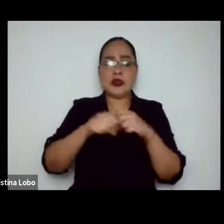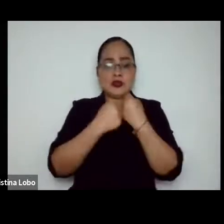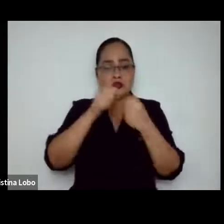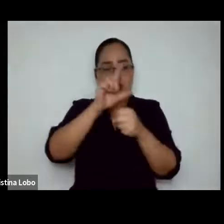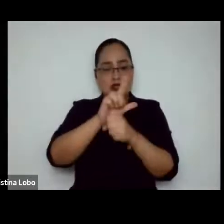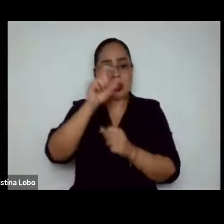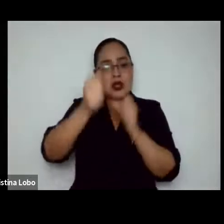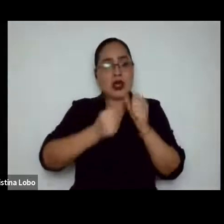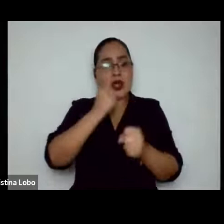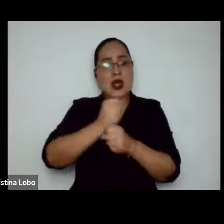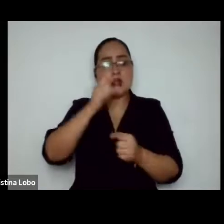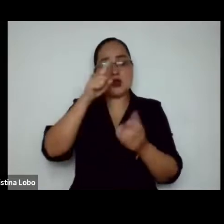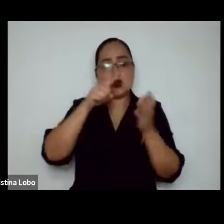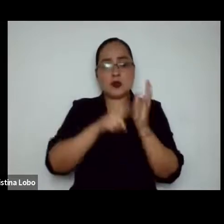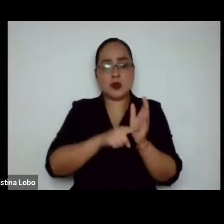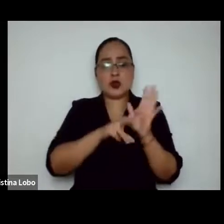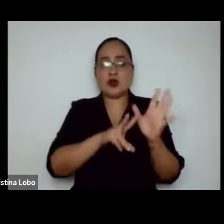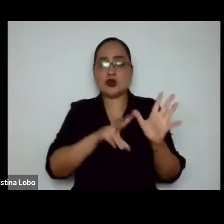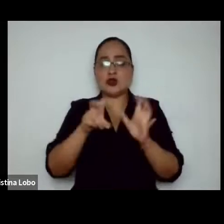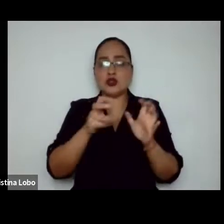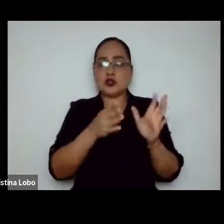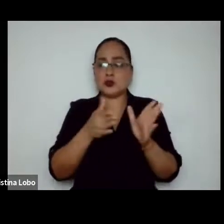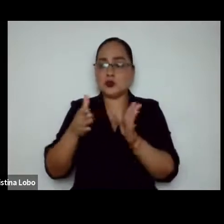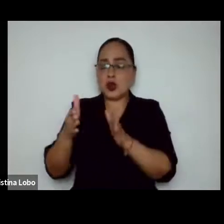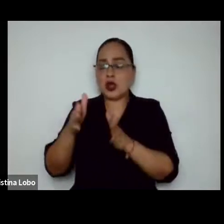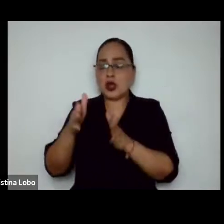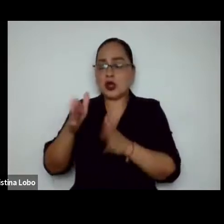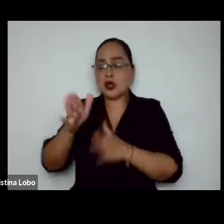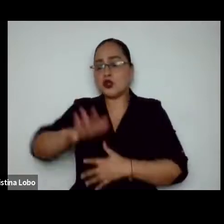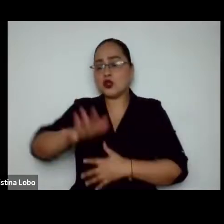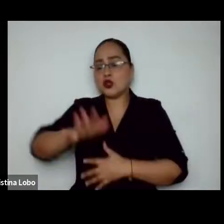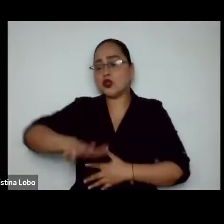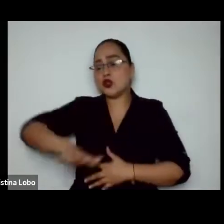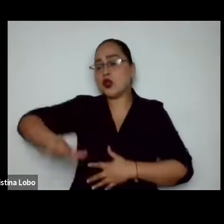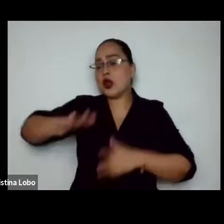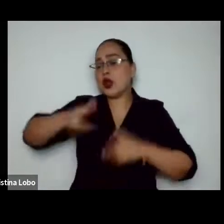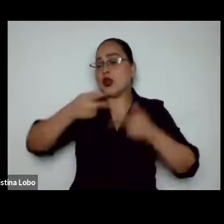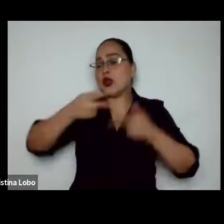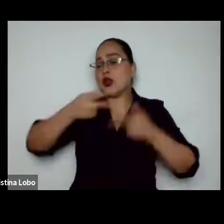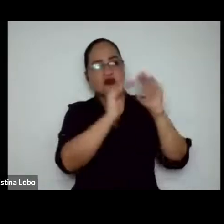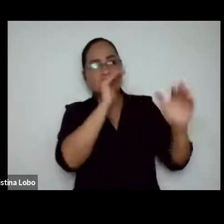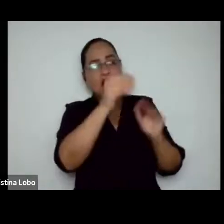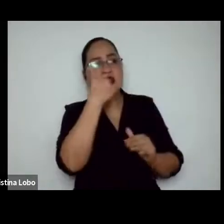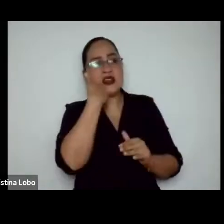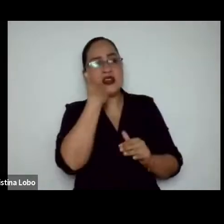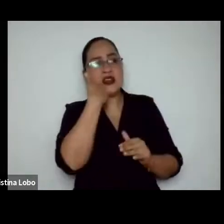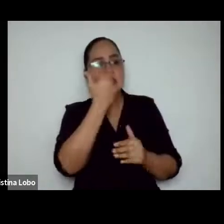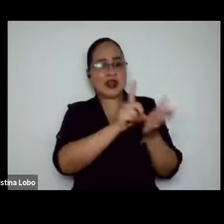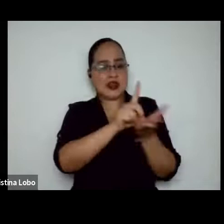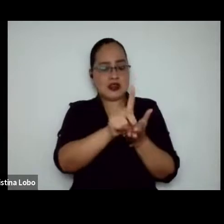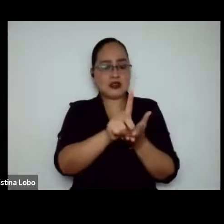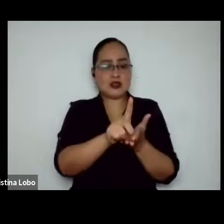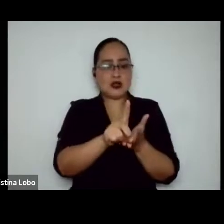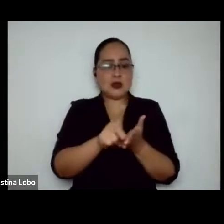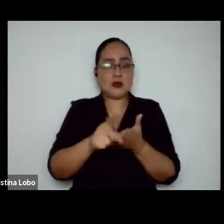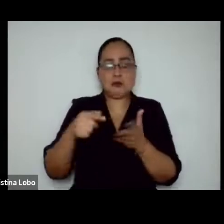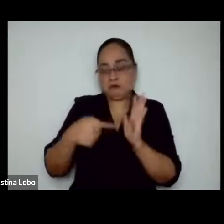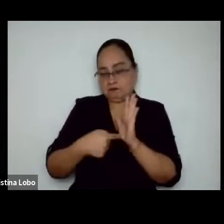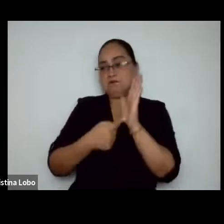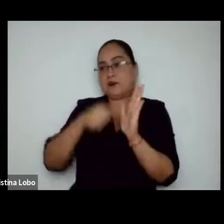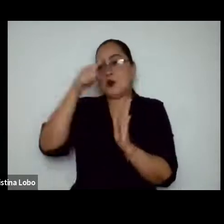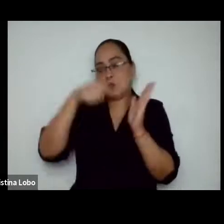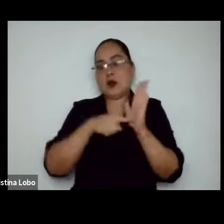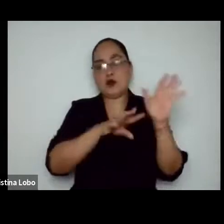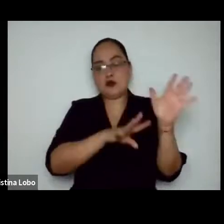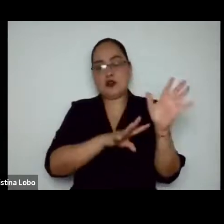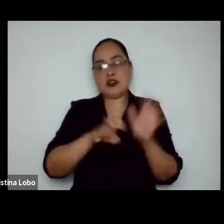XIX, atendiendo los reclamos del proletariado. Un caso emblemático, claro, es la Constitución de 1917. Y